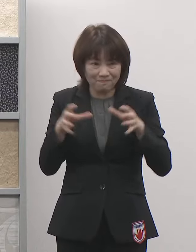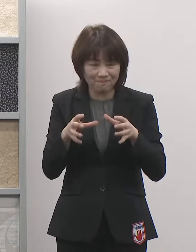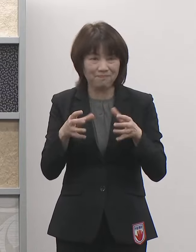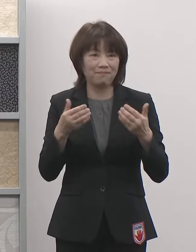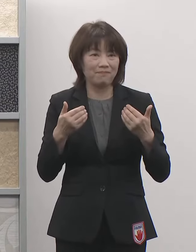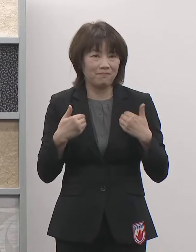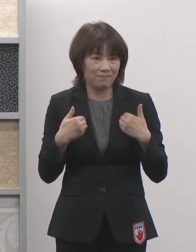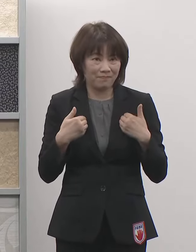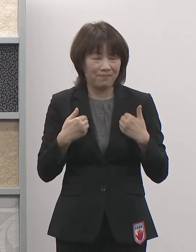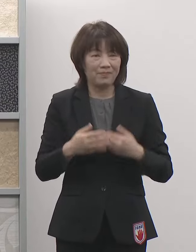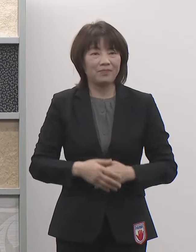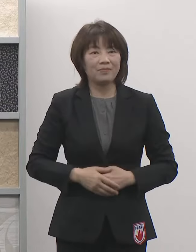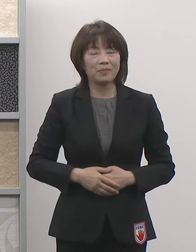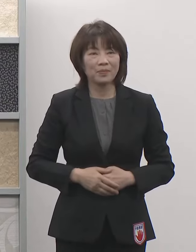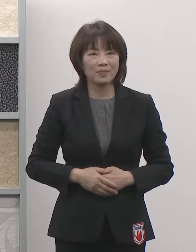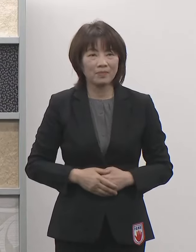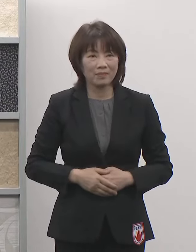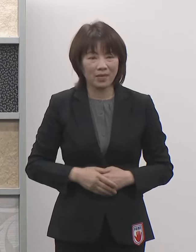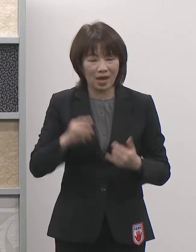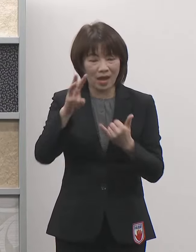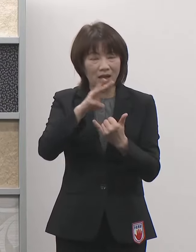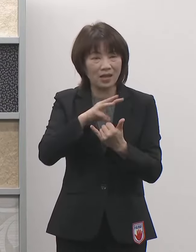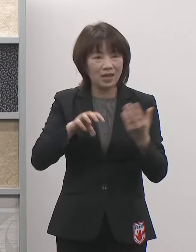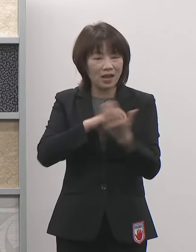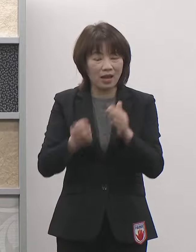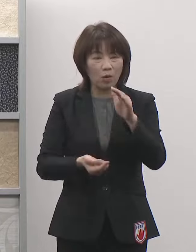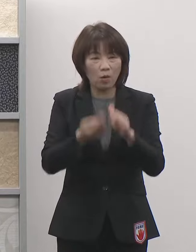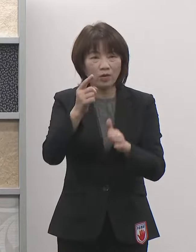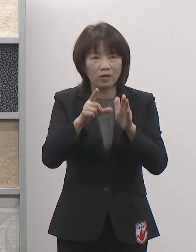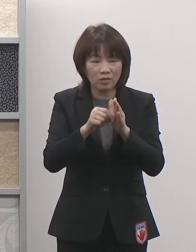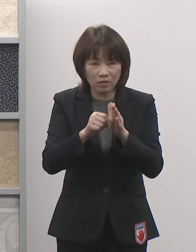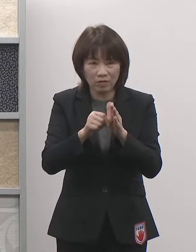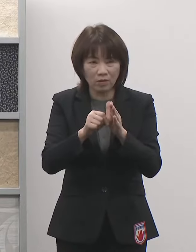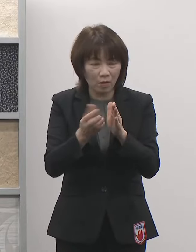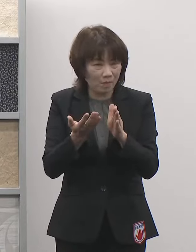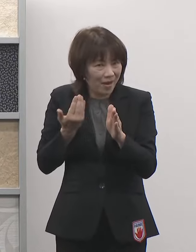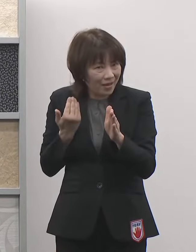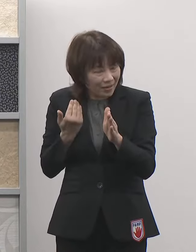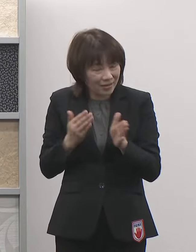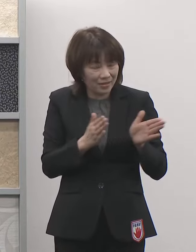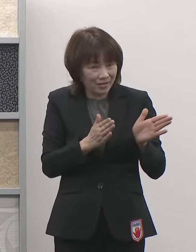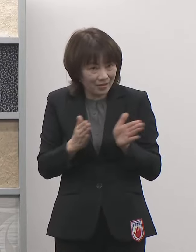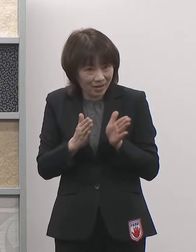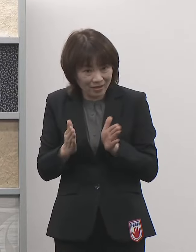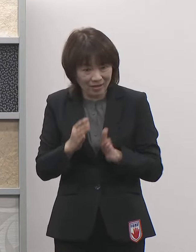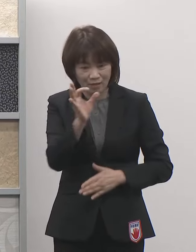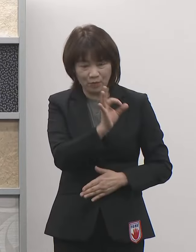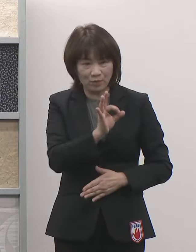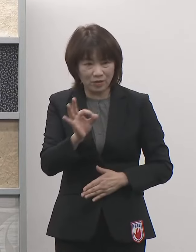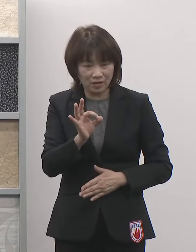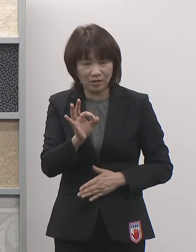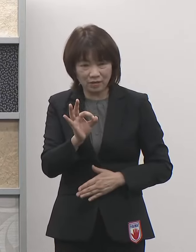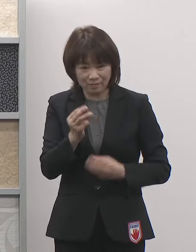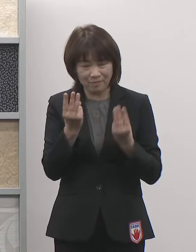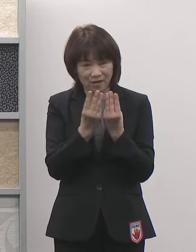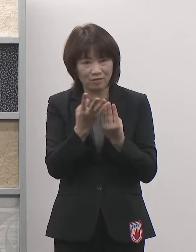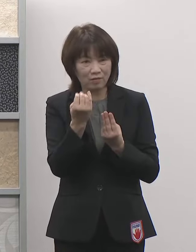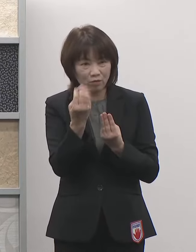。また、災害物資の確保につきましても、必要な見直しを行っていきたいと思います。